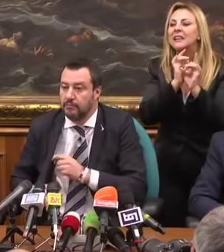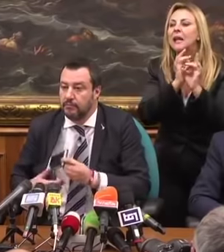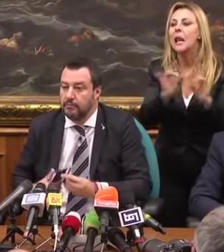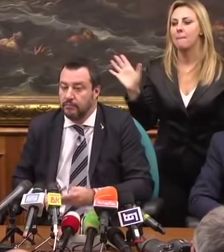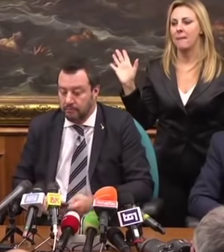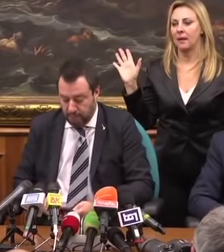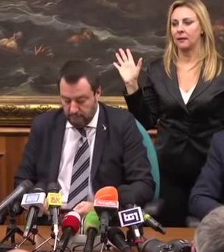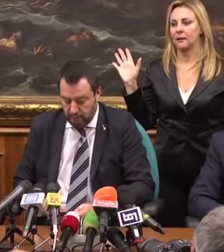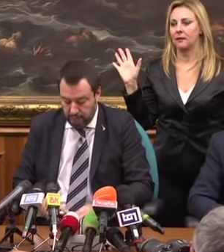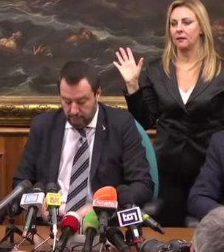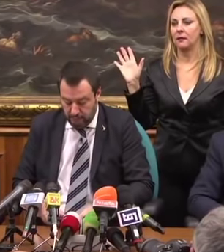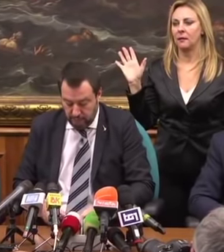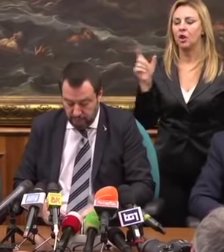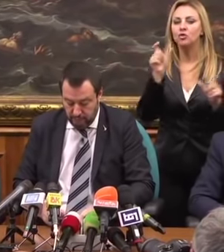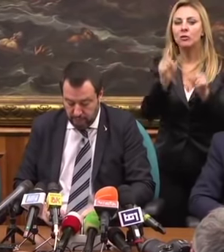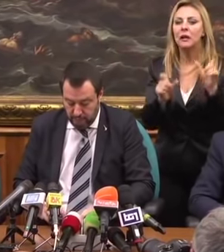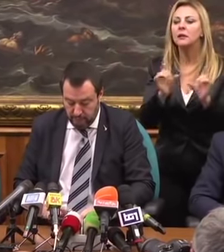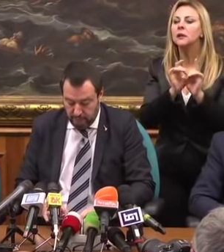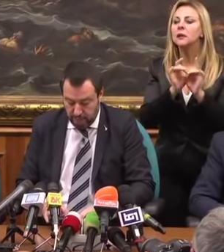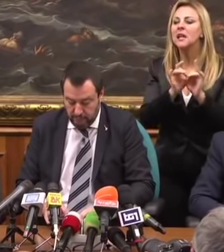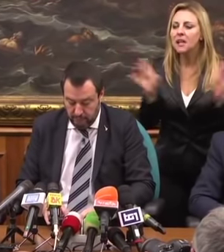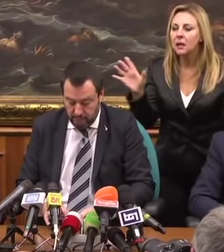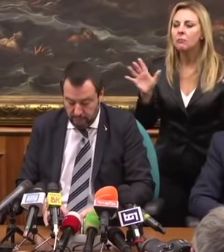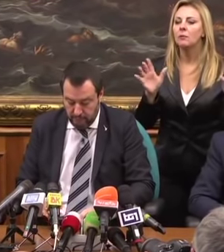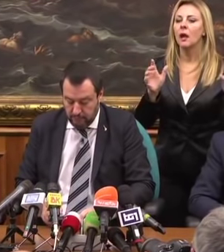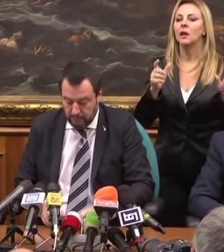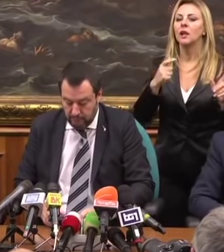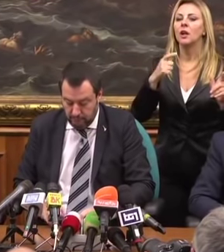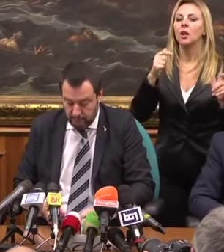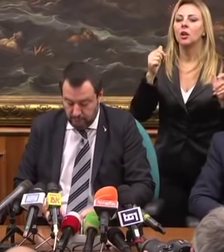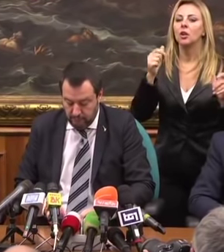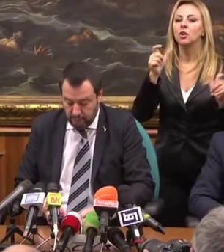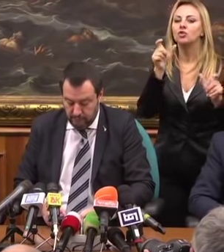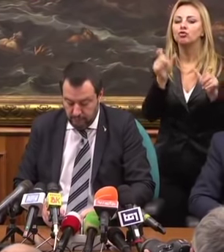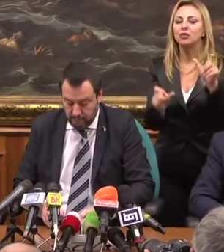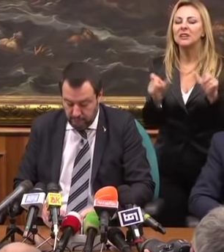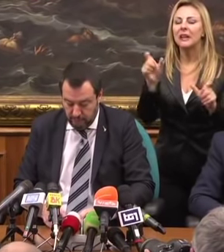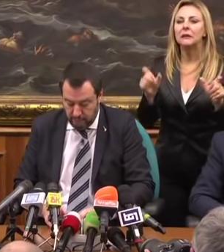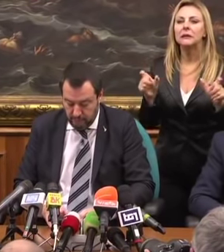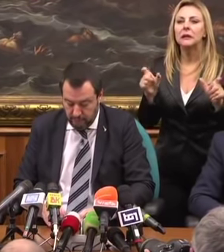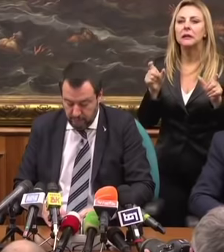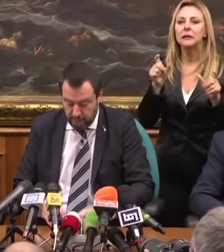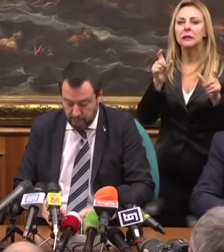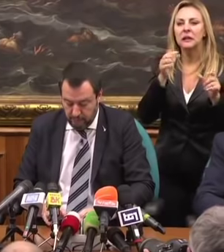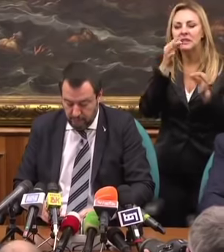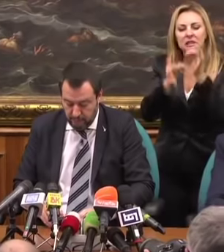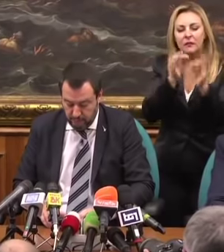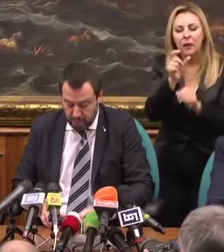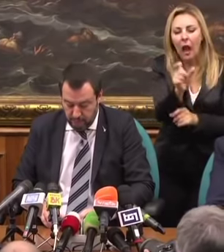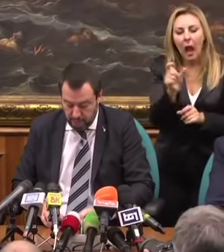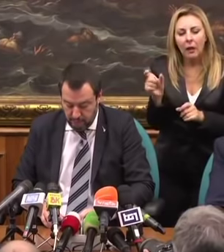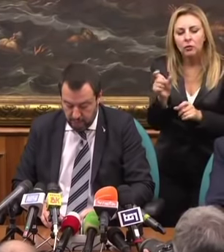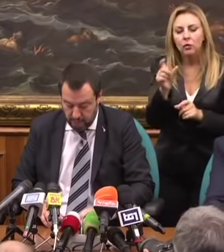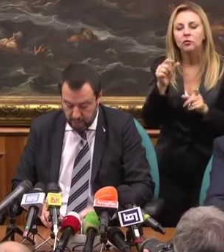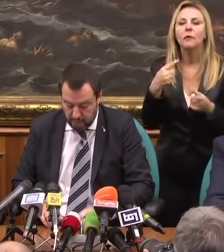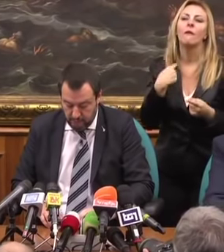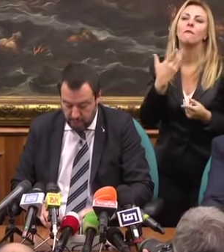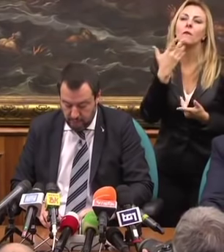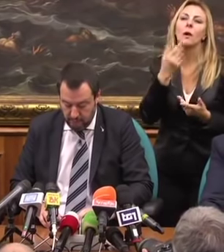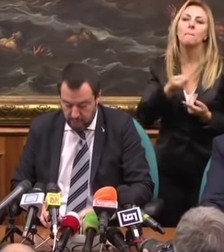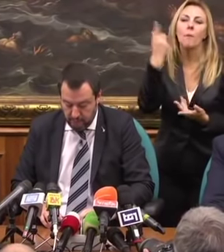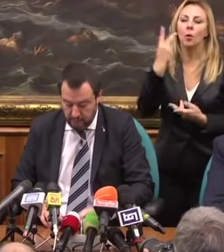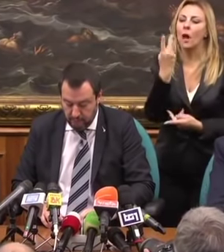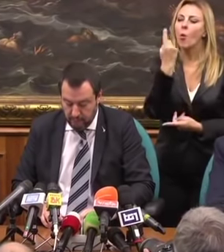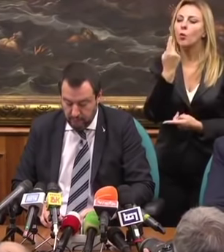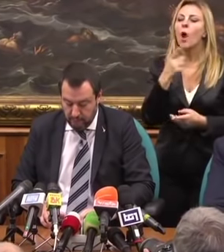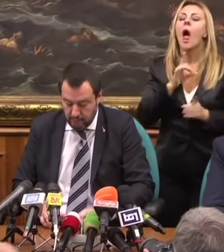liberi? Liberi che siano cittadini, come ci sono diverse questioni di libertà, ma ci tengo molto a una che dice che siamo liberi